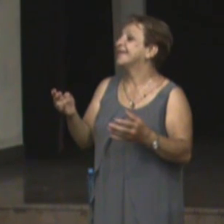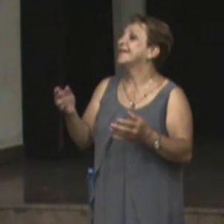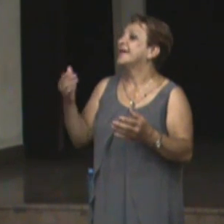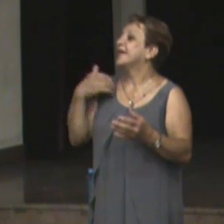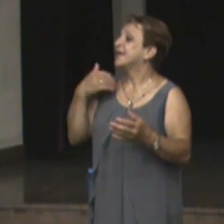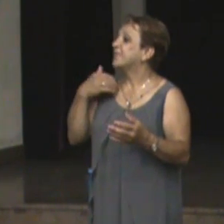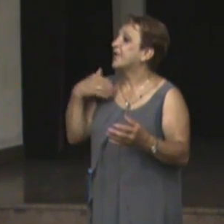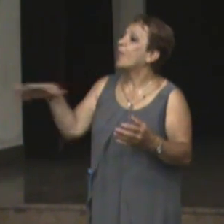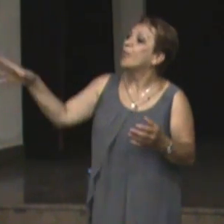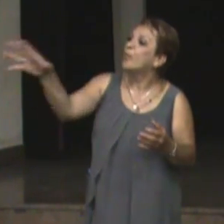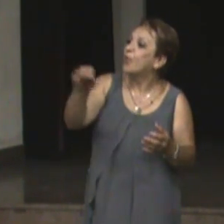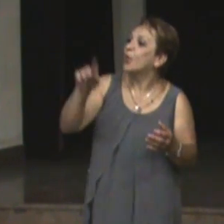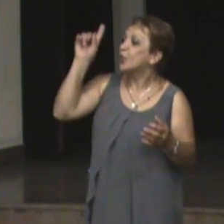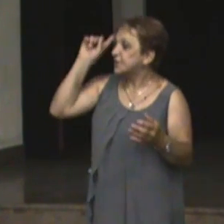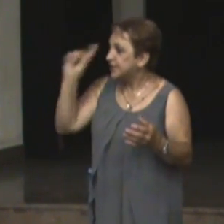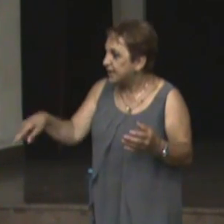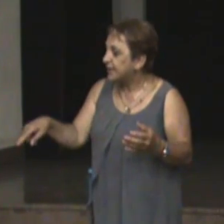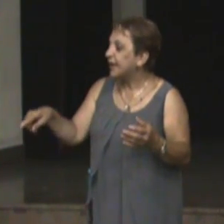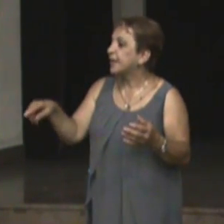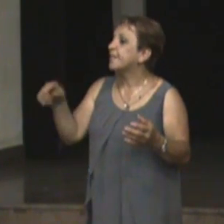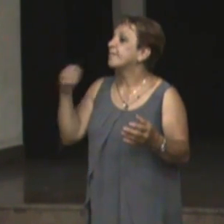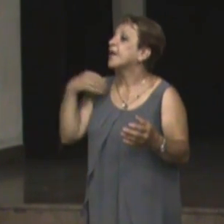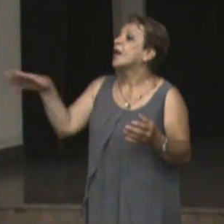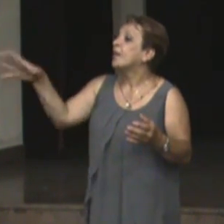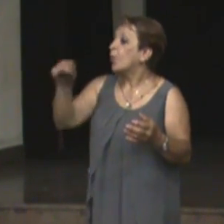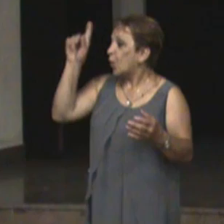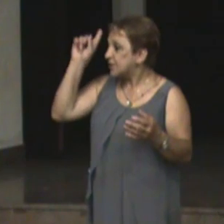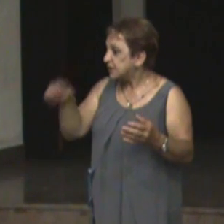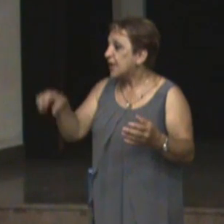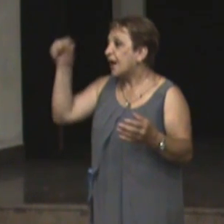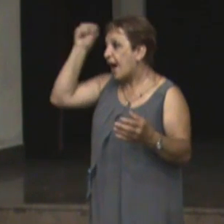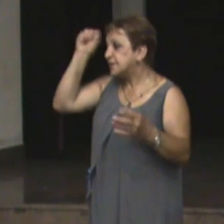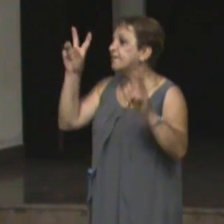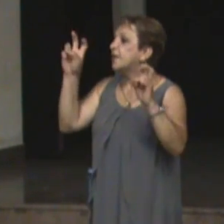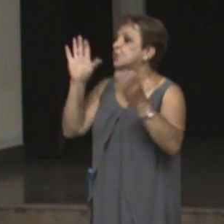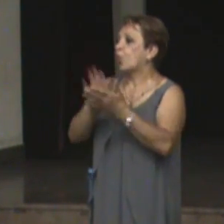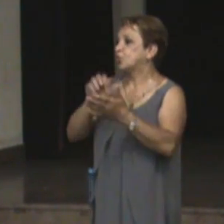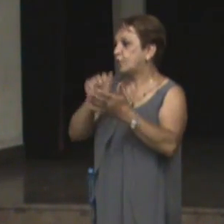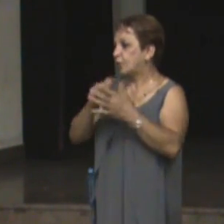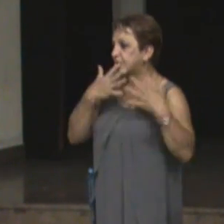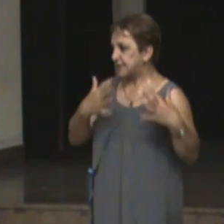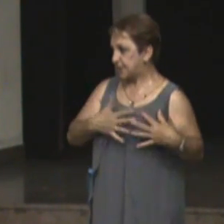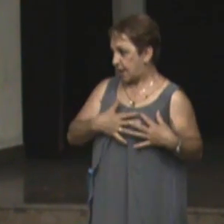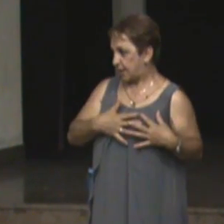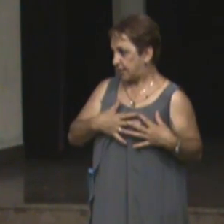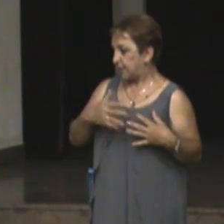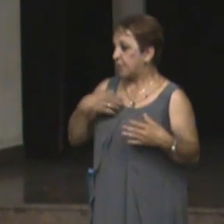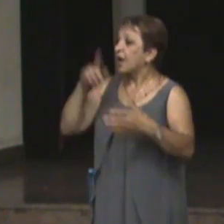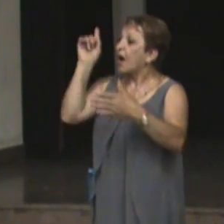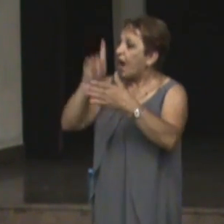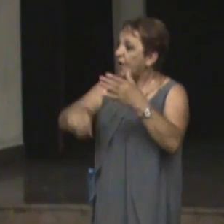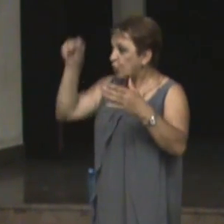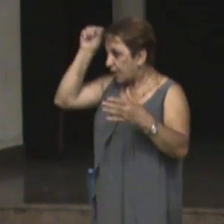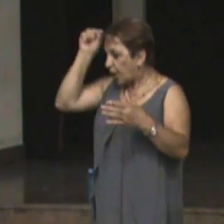մենք գիտենք նաև, որ Աստված սեր է, եթե հավատում ենք Աստծուն, ուրեմն պիտի